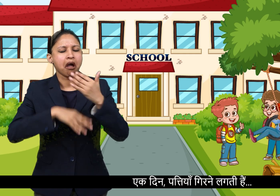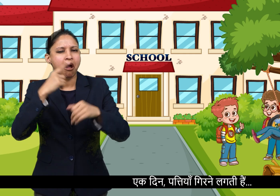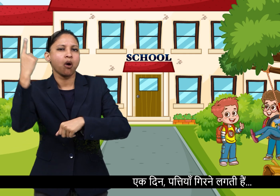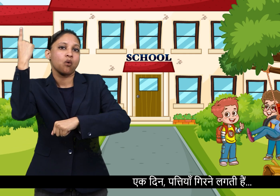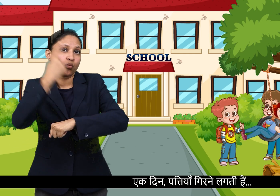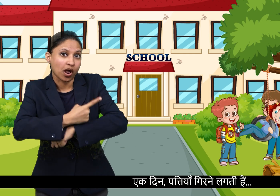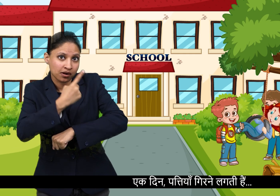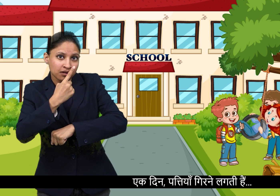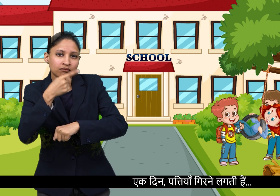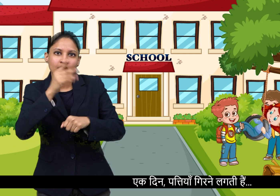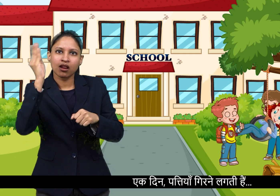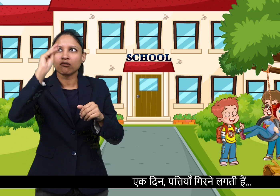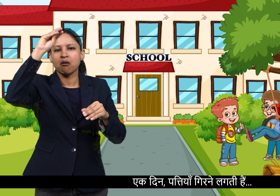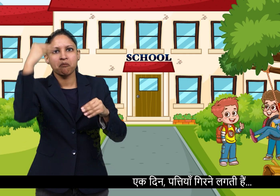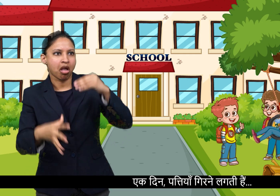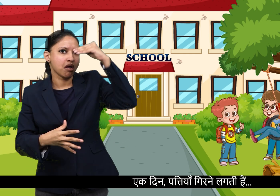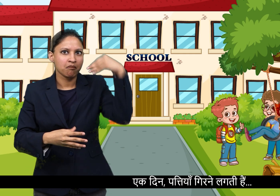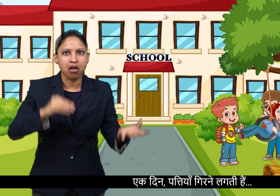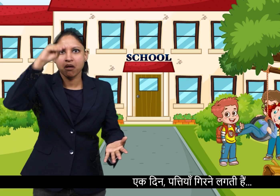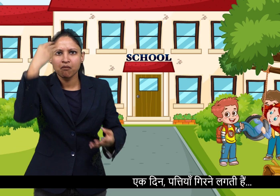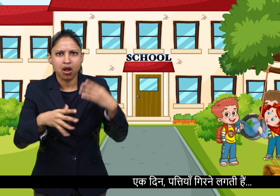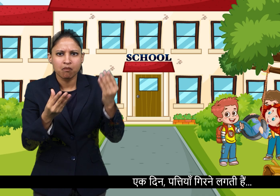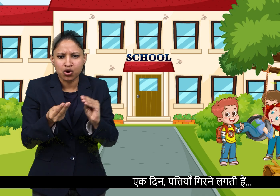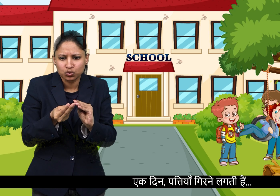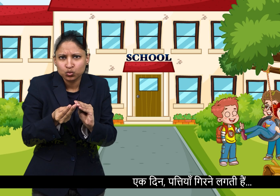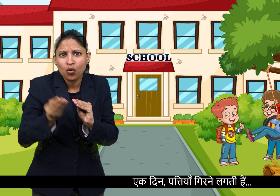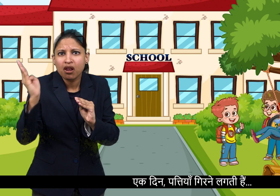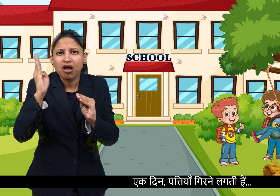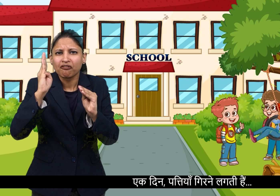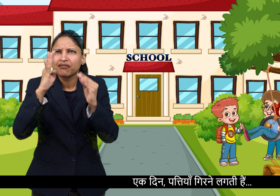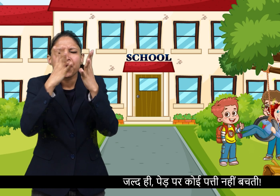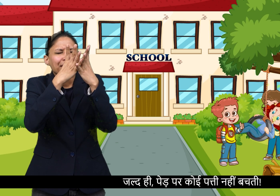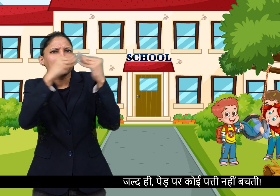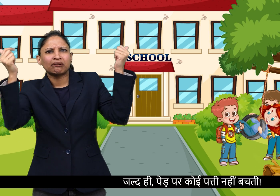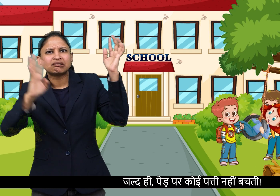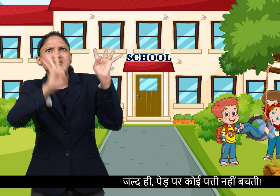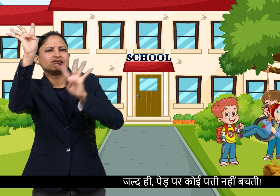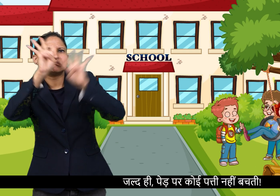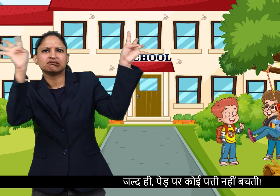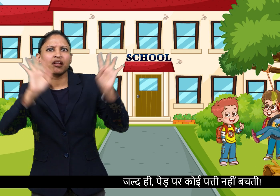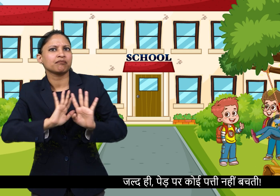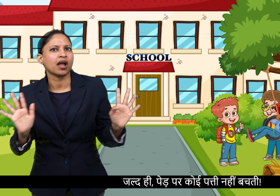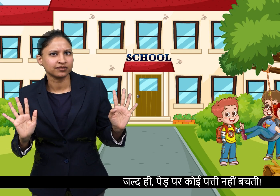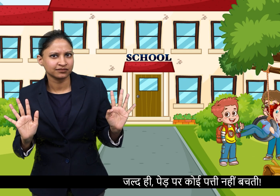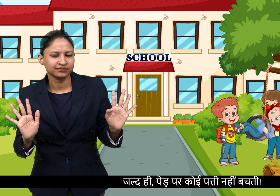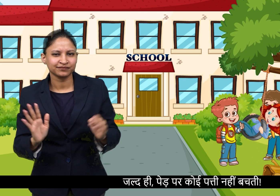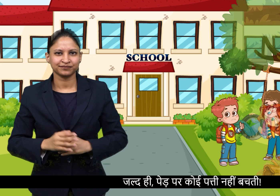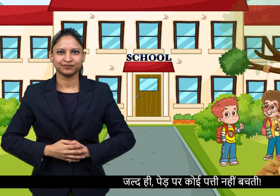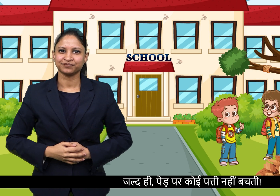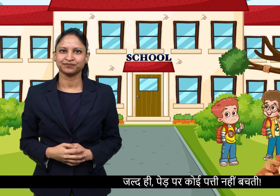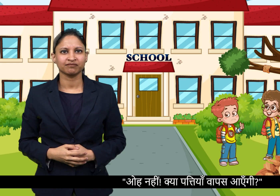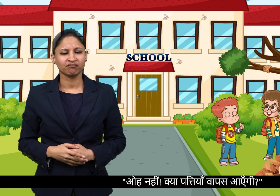पत्तियां गिरने लगती हैं। जल्द ही पेड़ पर कोई पत्ती नहीं